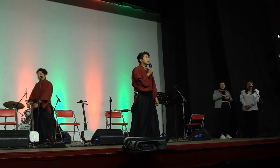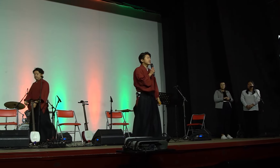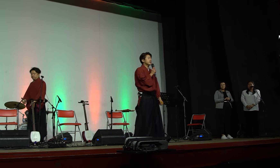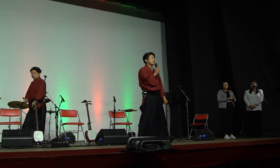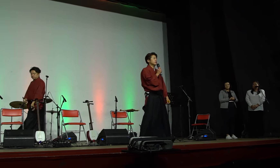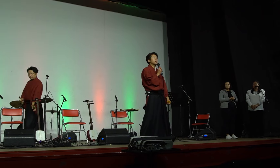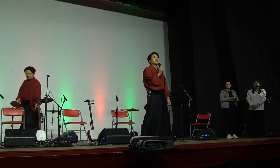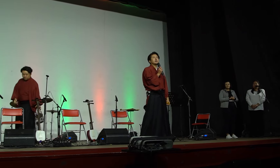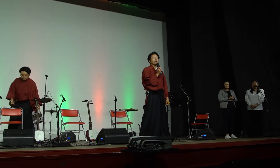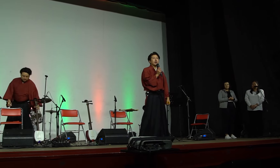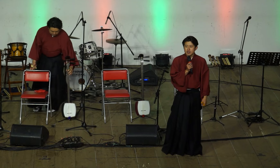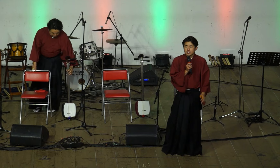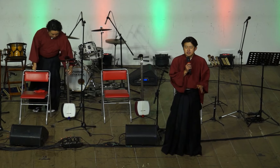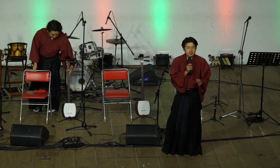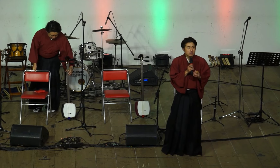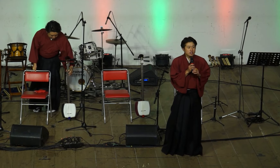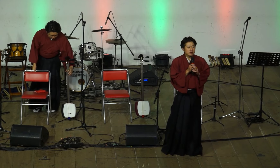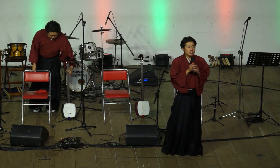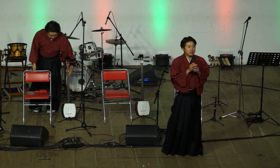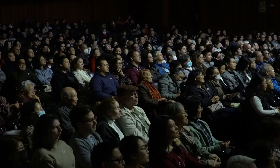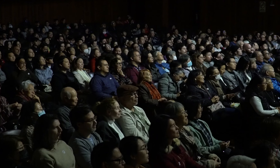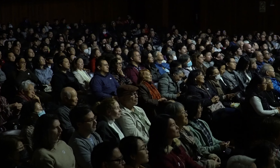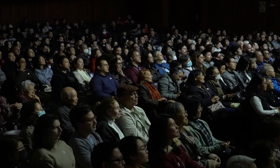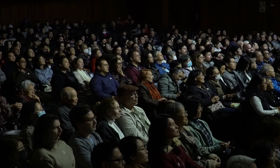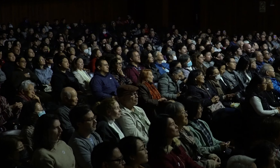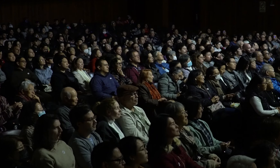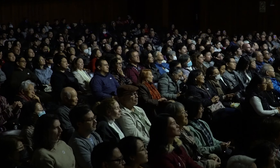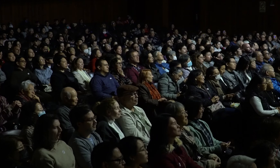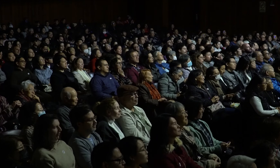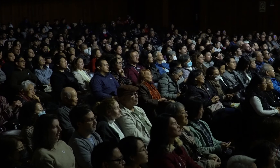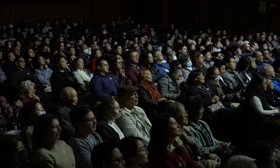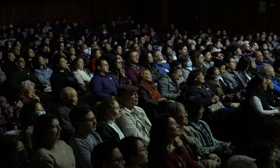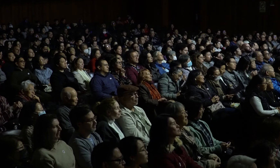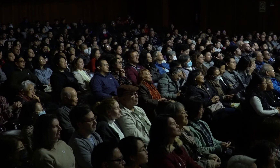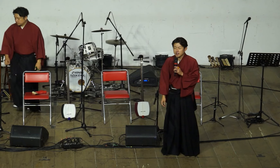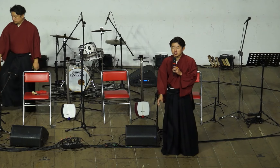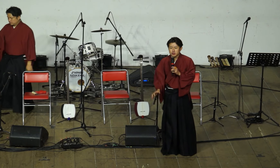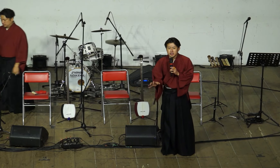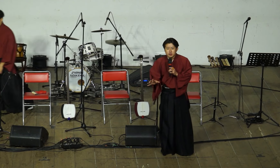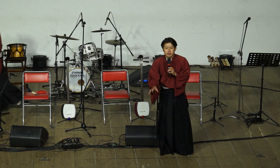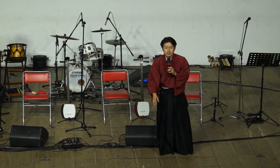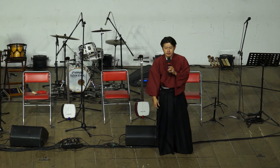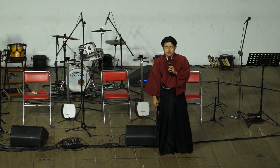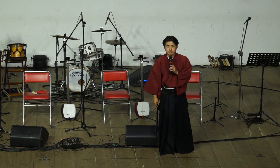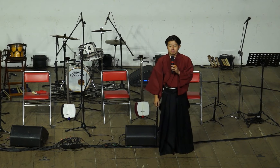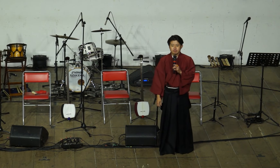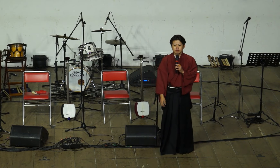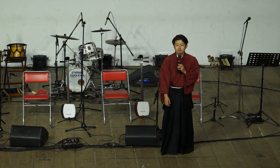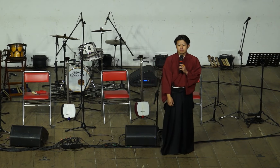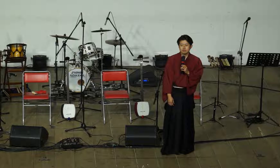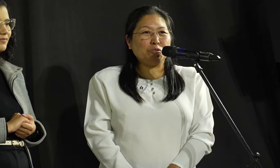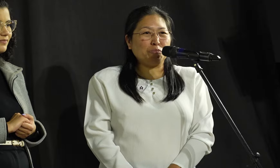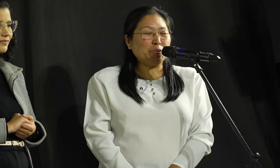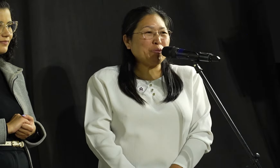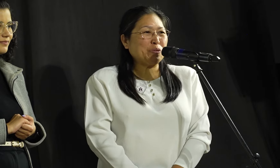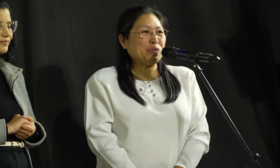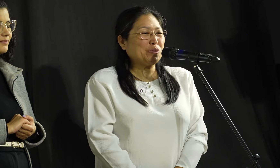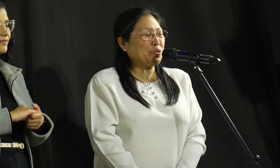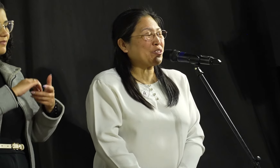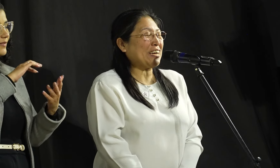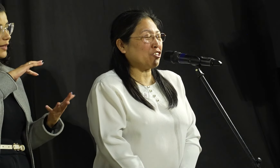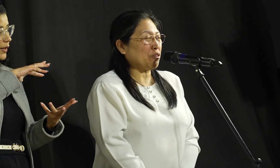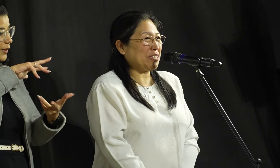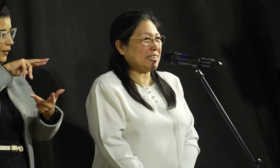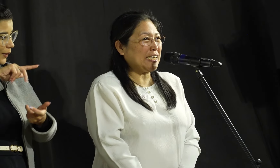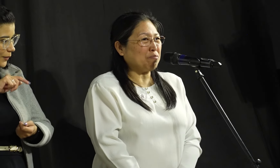Tsugaru Shamisen の世界には、Tsugaru Shamisen の日本一を決める全国大会というのが日本であります。 No mundo